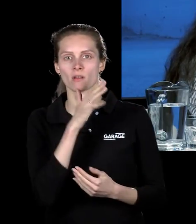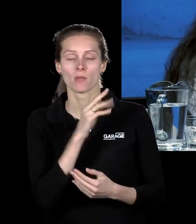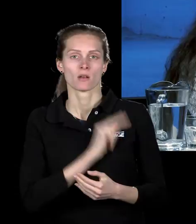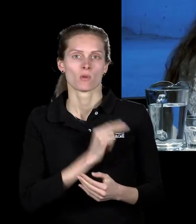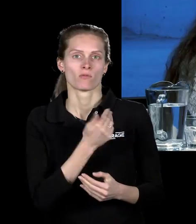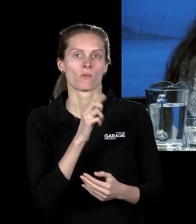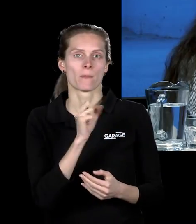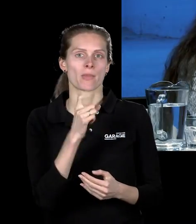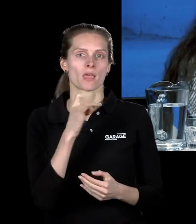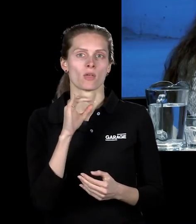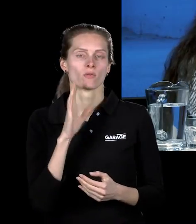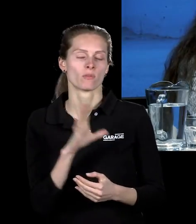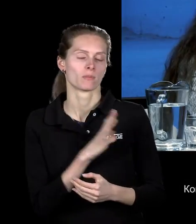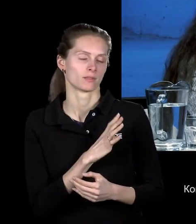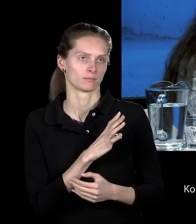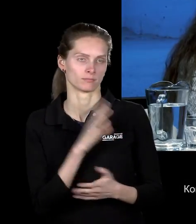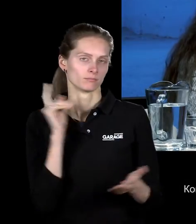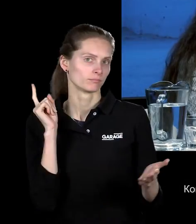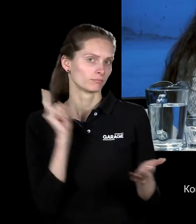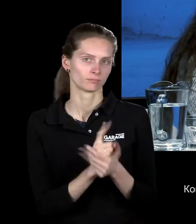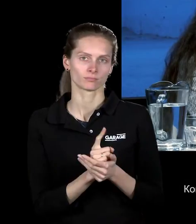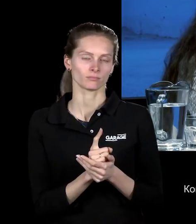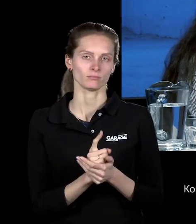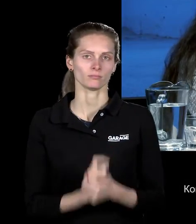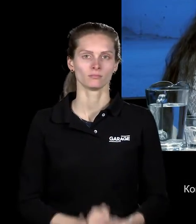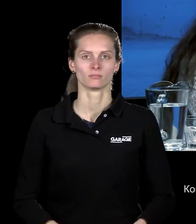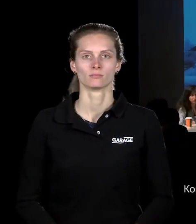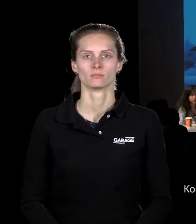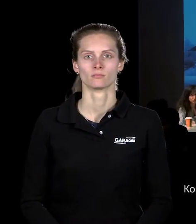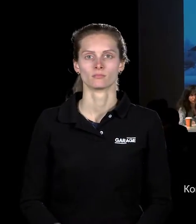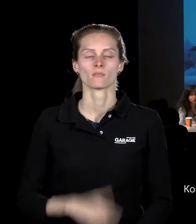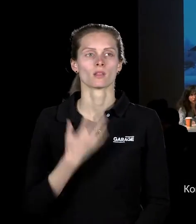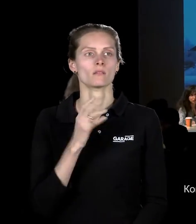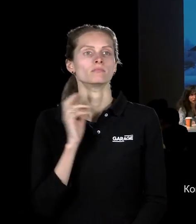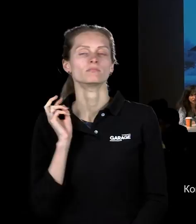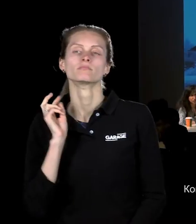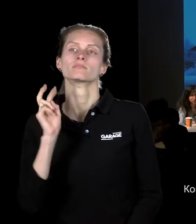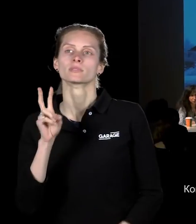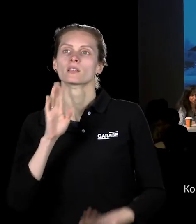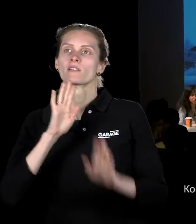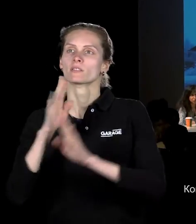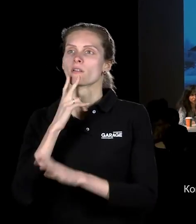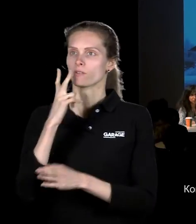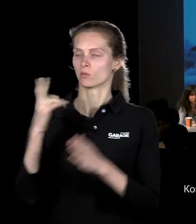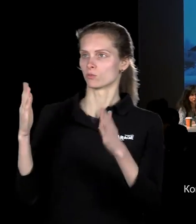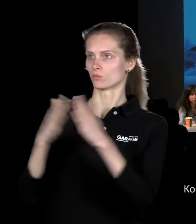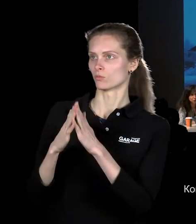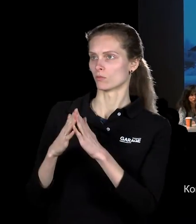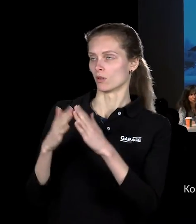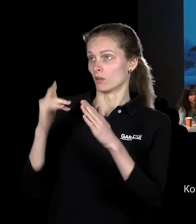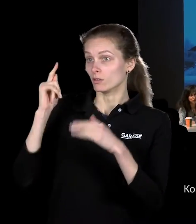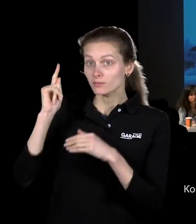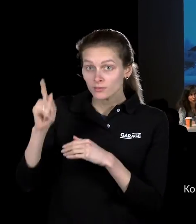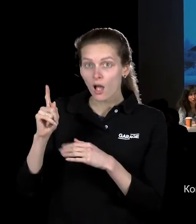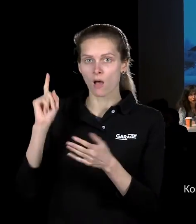были незаменимы. И вот просто сразу, когда там еще идешь на эту выставку, видишь это здание, понимаешь, что в этом здании просто не